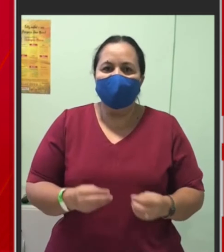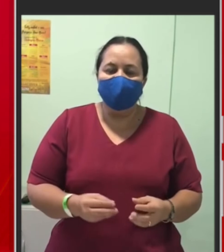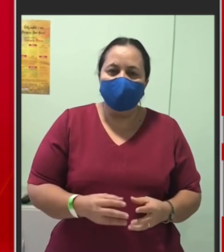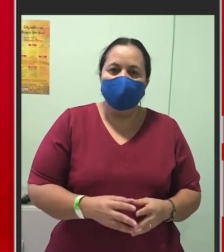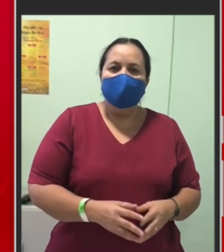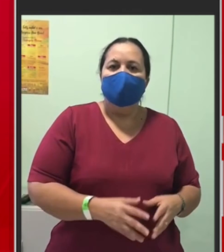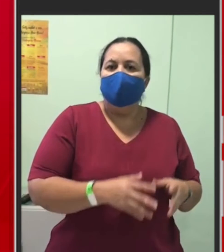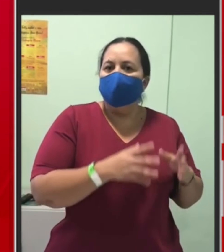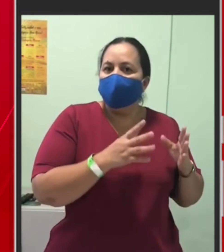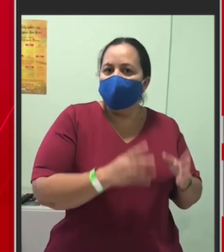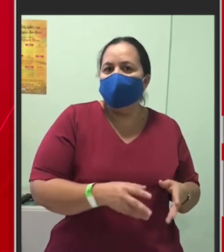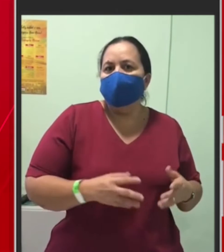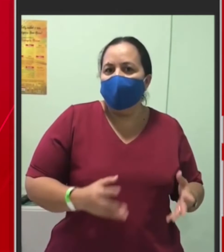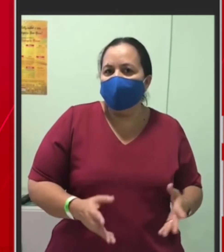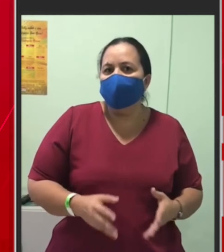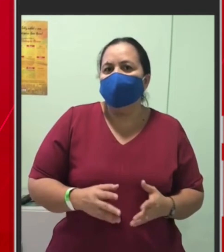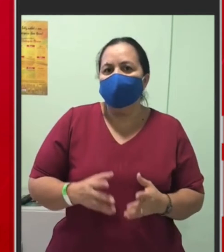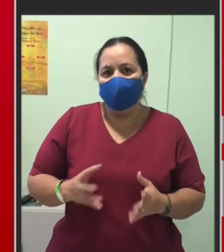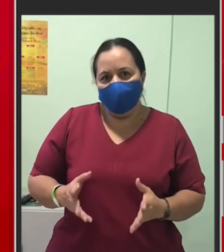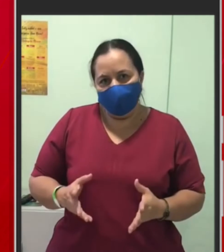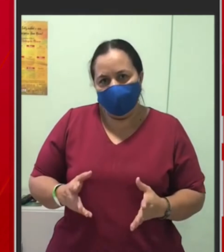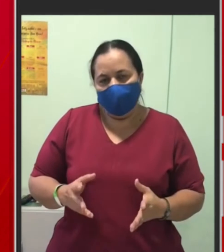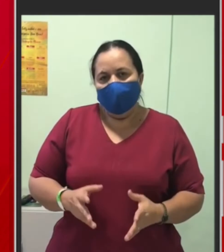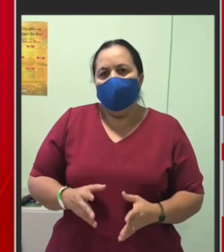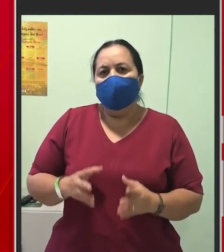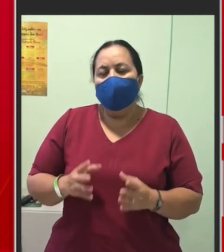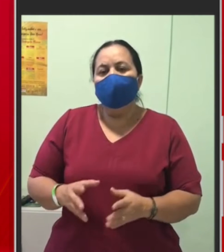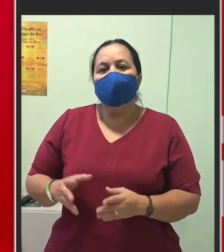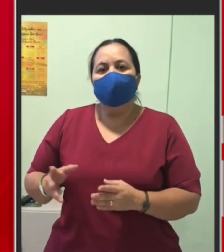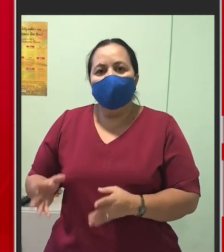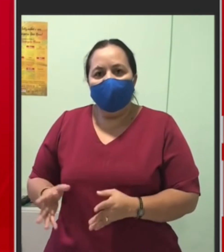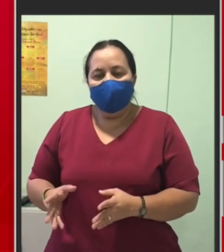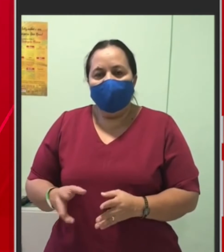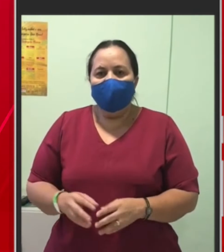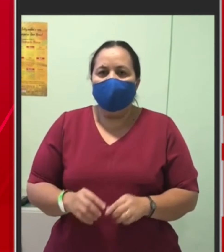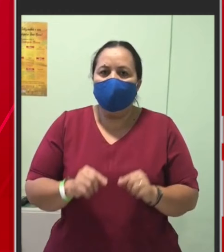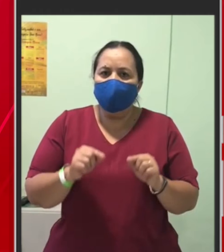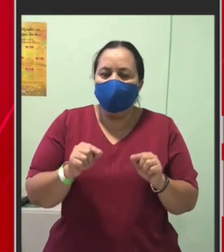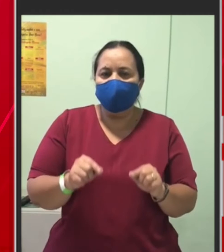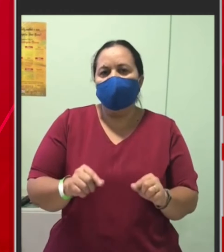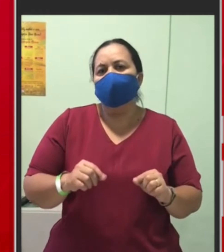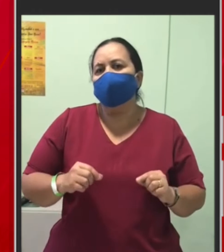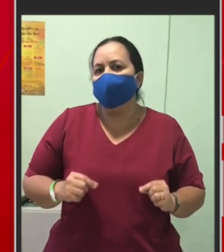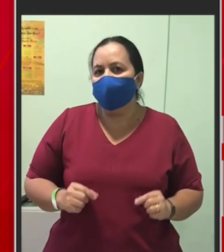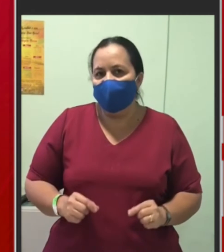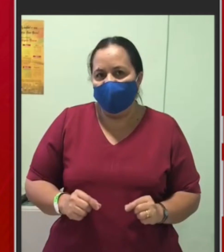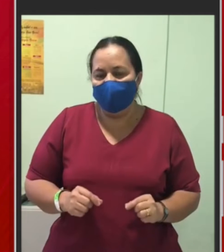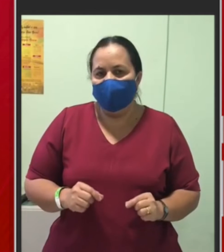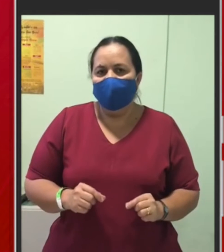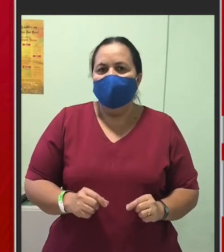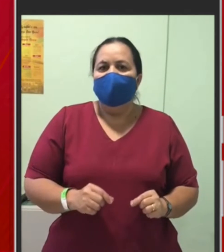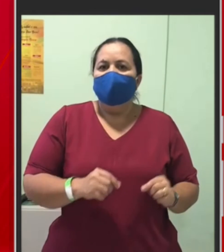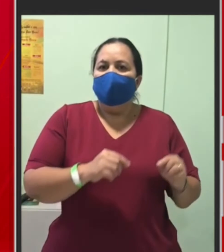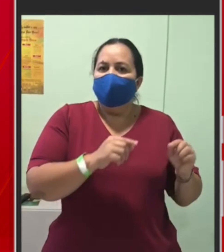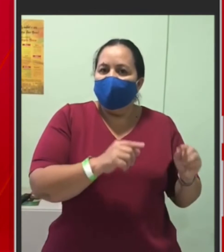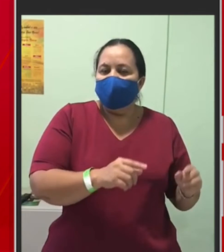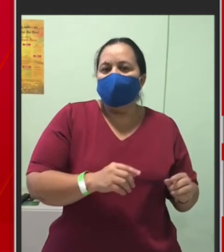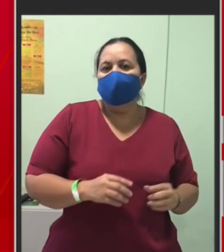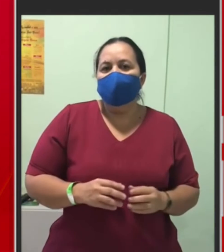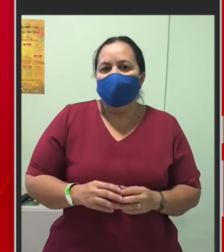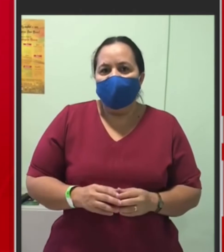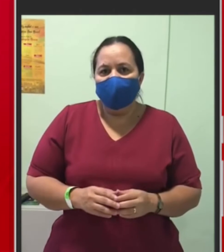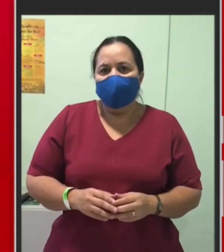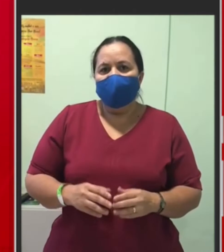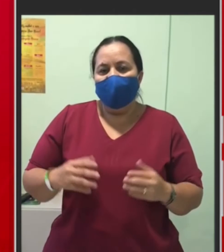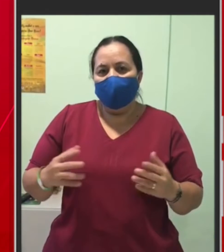ter acesso ao kit básico de higiene, como também a construção de cisterna